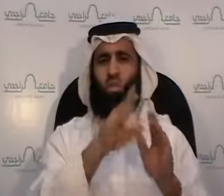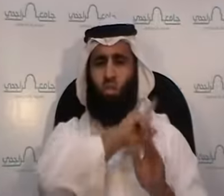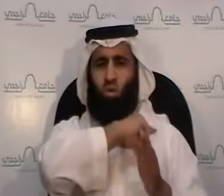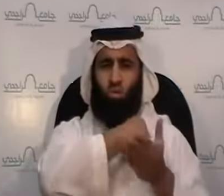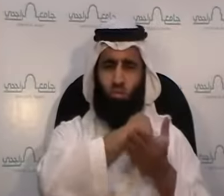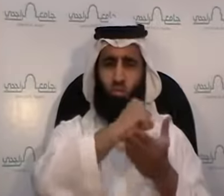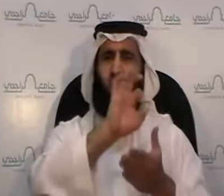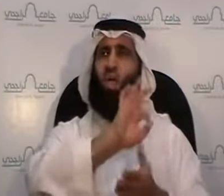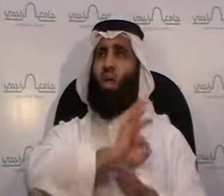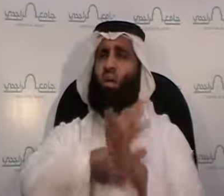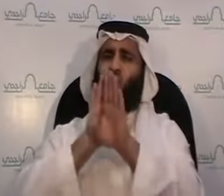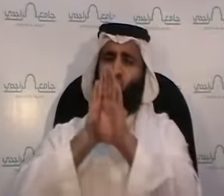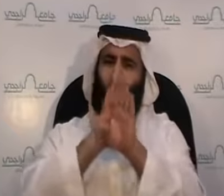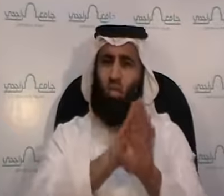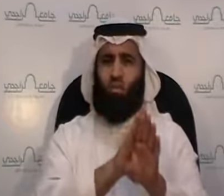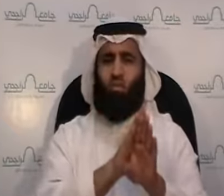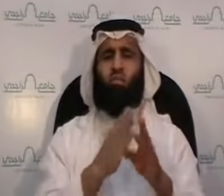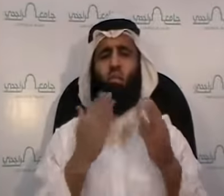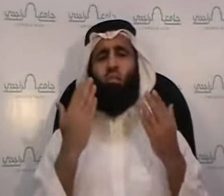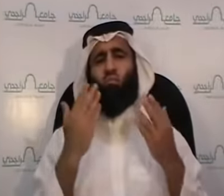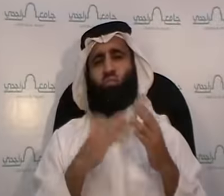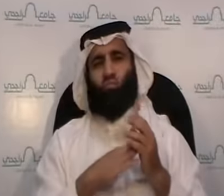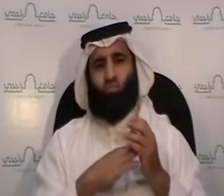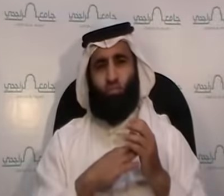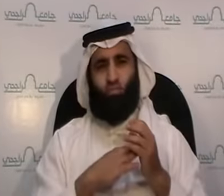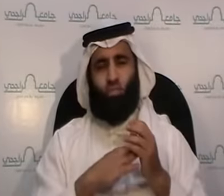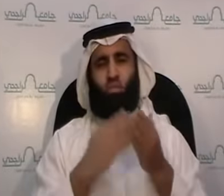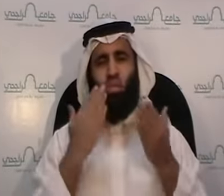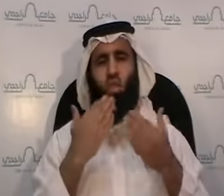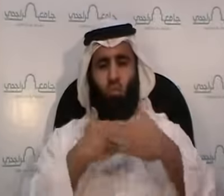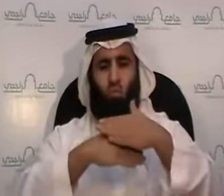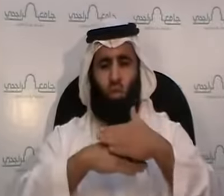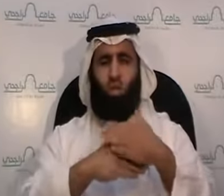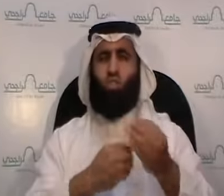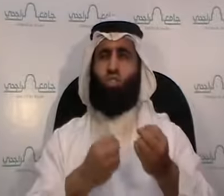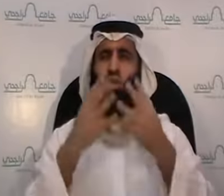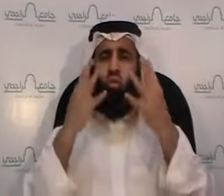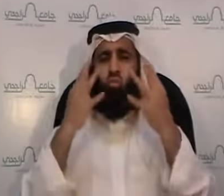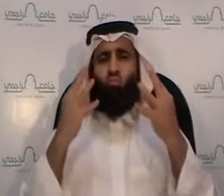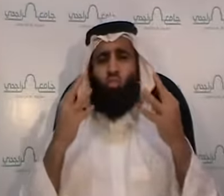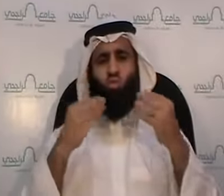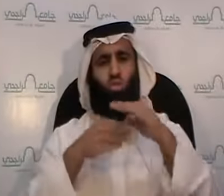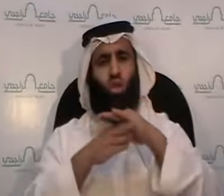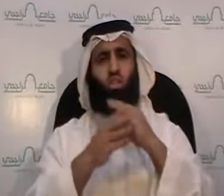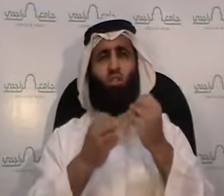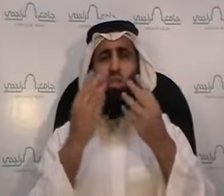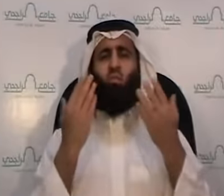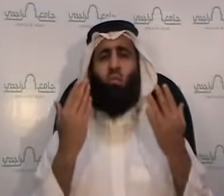وارحمهم وعافهم واعف عنهم وأكرم نزولهم ووسع مدخلهم، واغسلهم بالماء